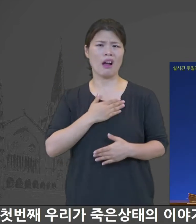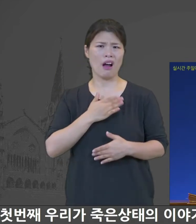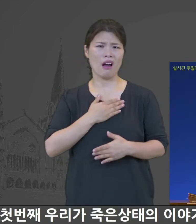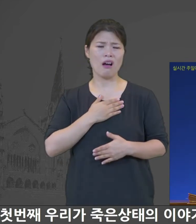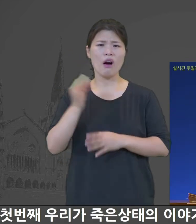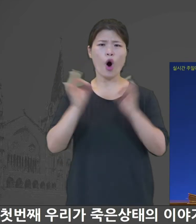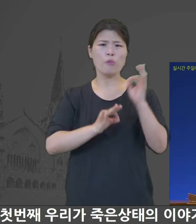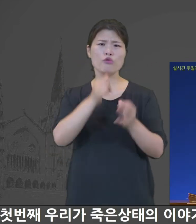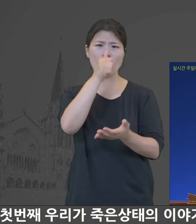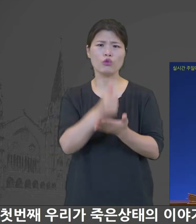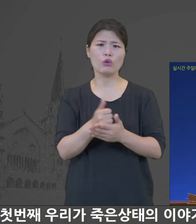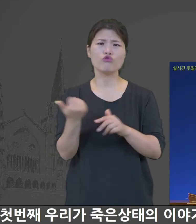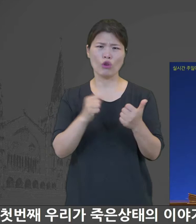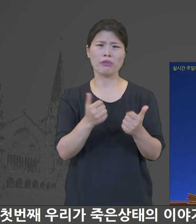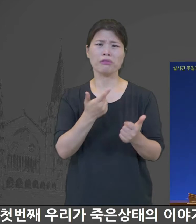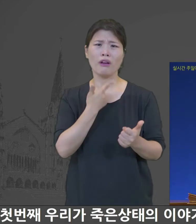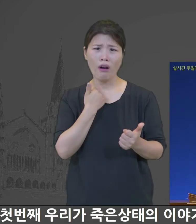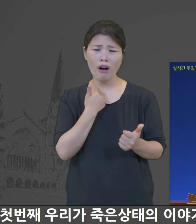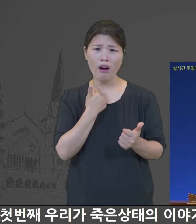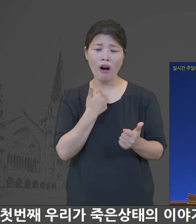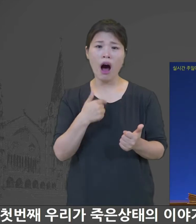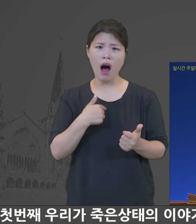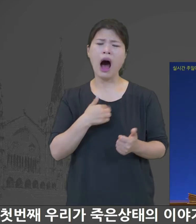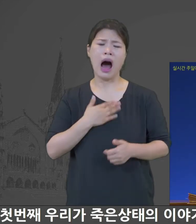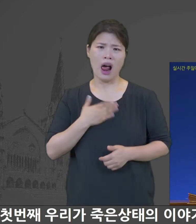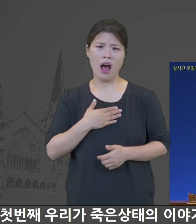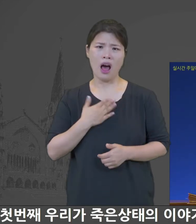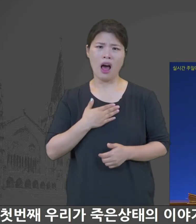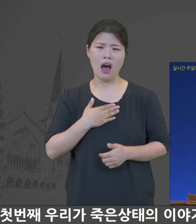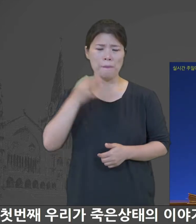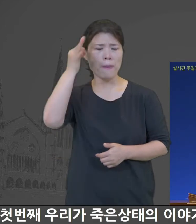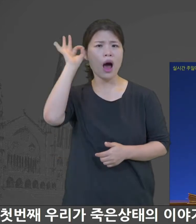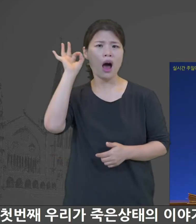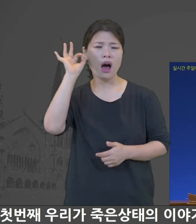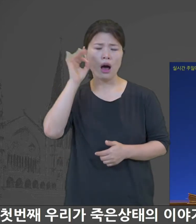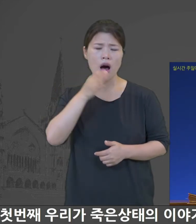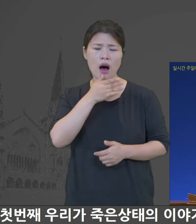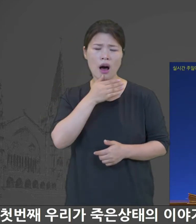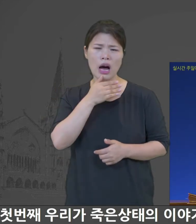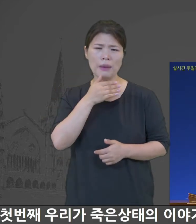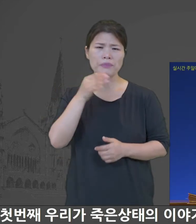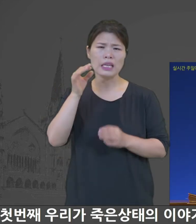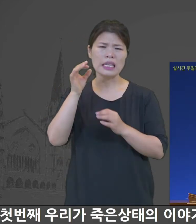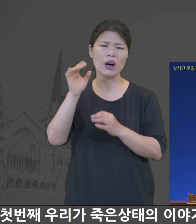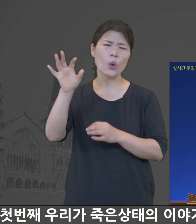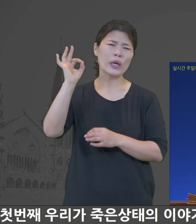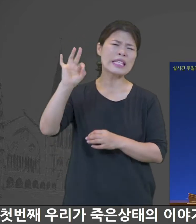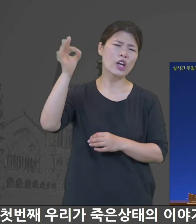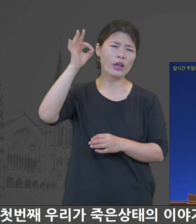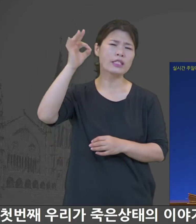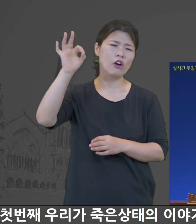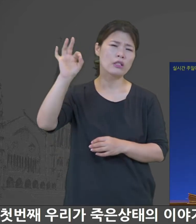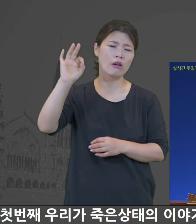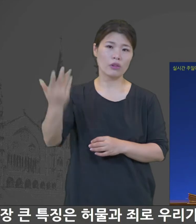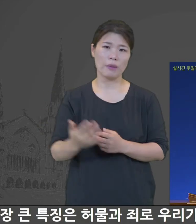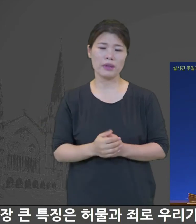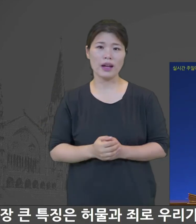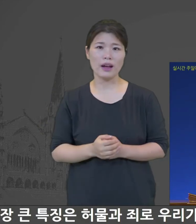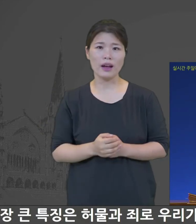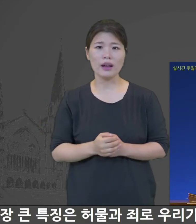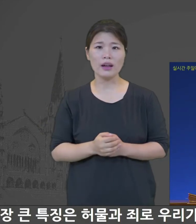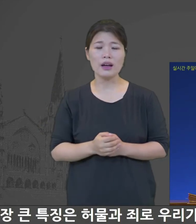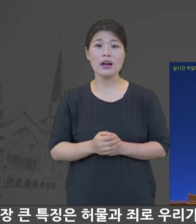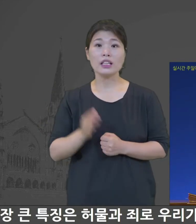것을 잘 알고 있습니다. 그리고 그것을 분명하게 인정합니다. 그래서 그 다음에 부어주시는